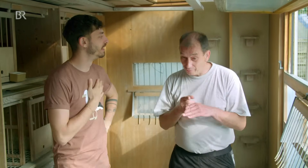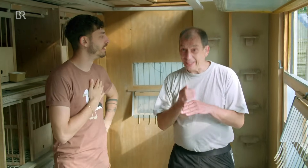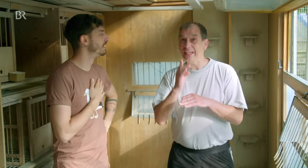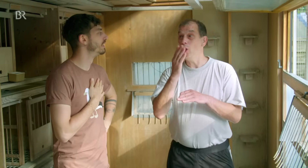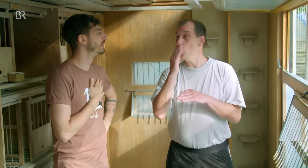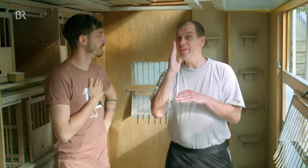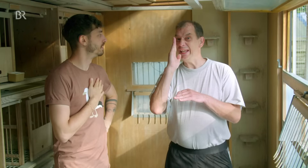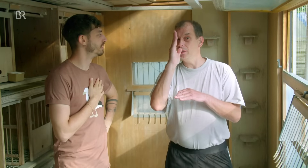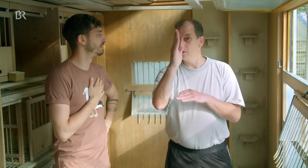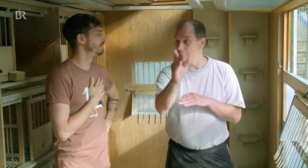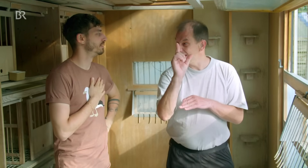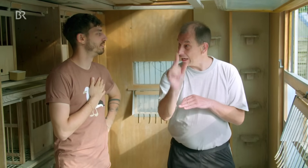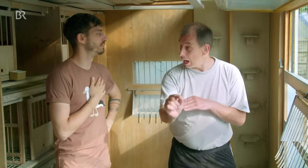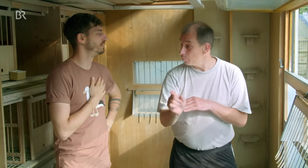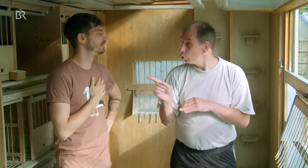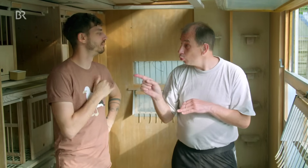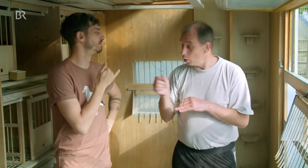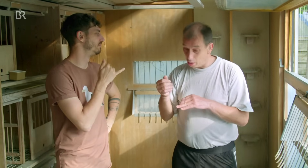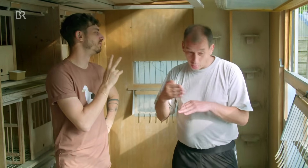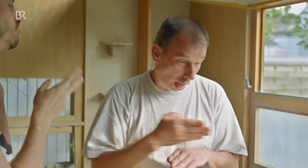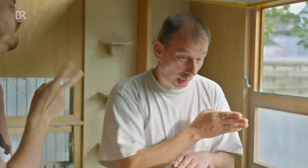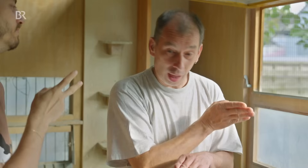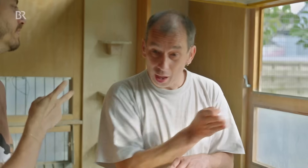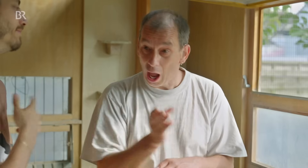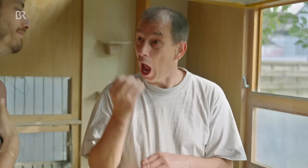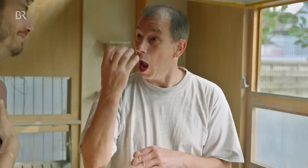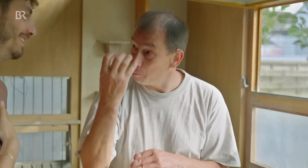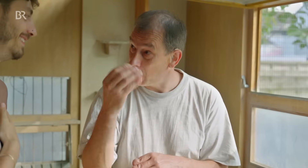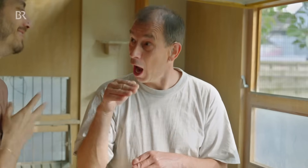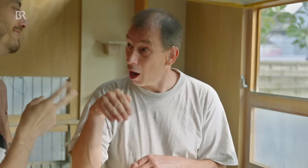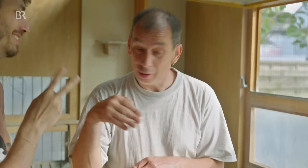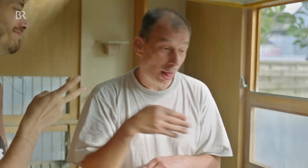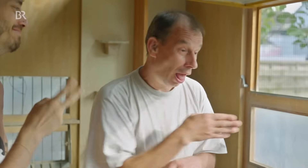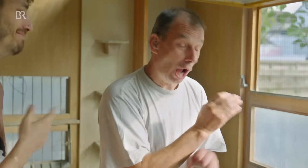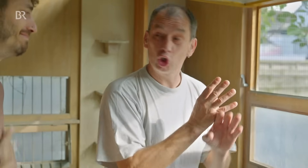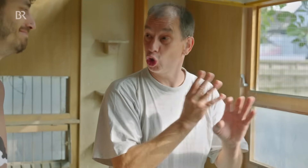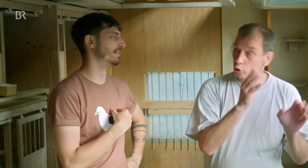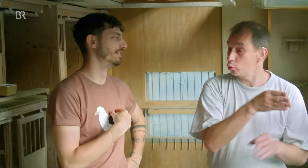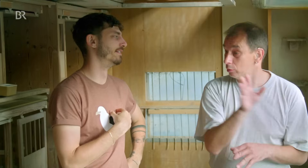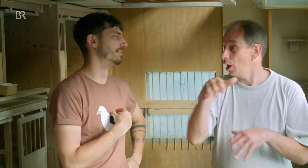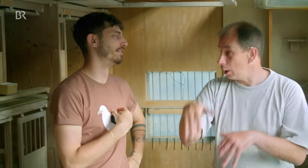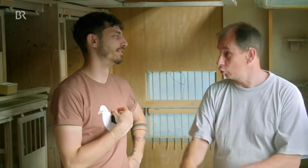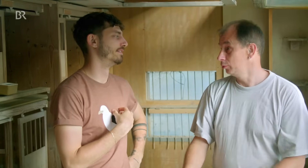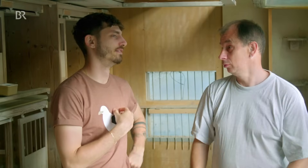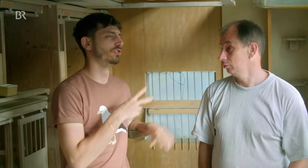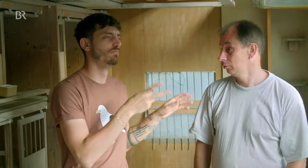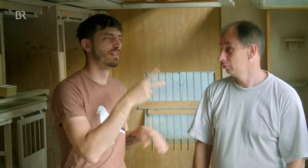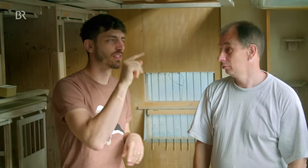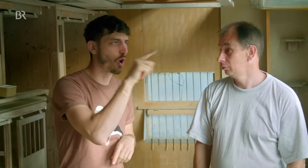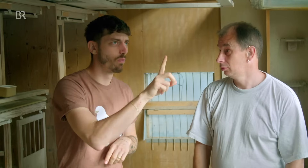Taube halt direkt fliegt. Luftlinie. Und du mit deinem Auto fährst kreuz und quer, stoppst an der Ampel, stehst im Stau. Stimmt, für die